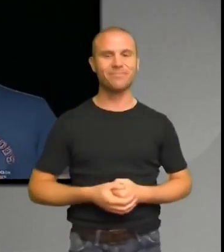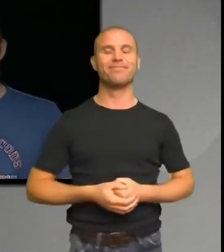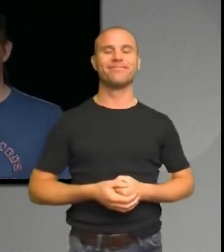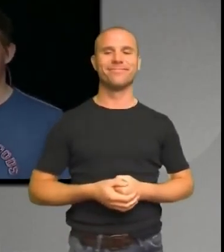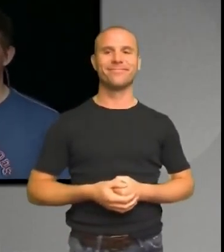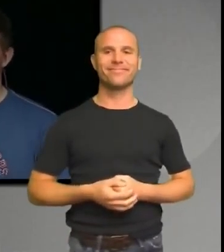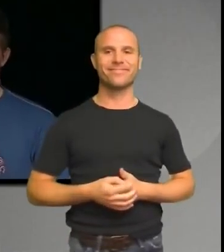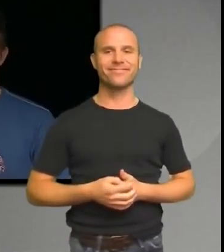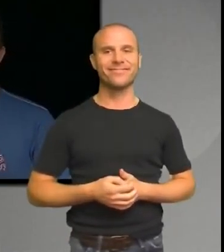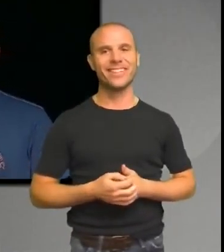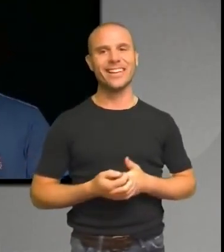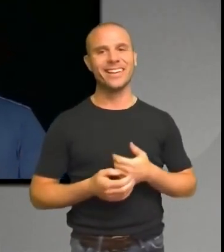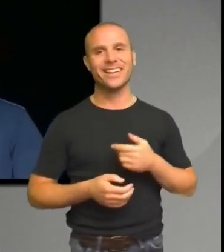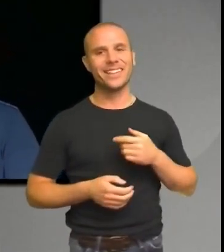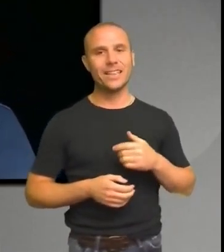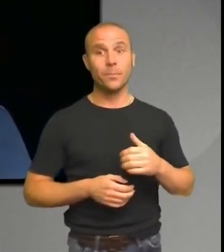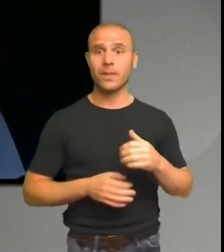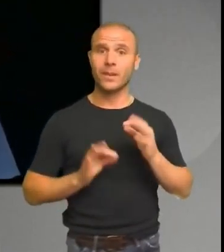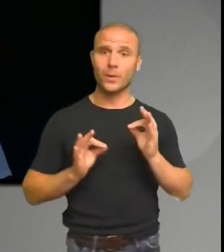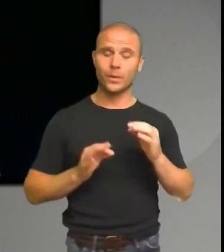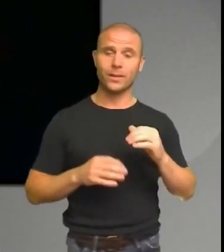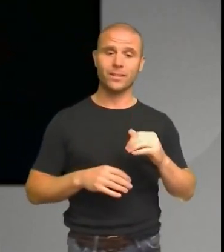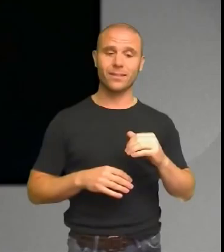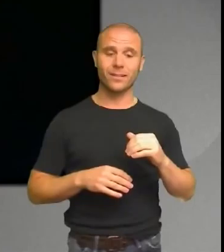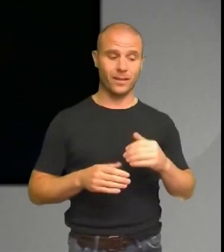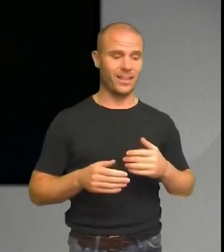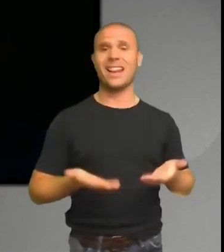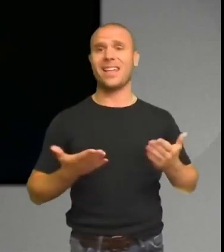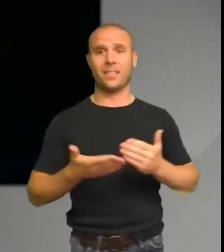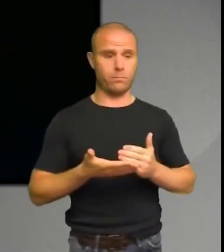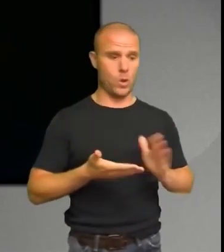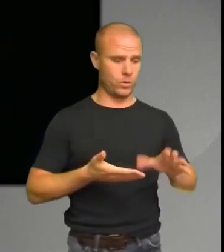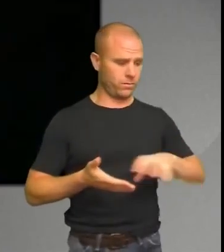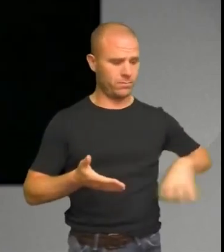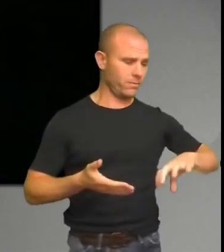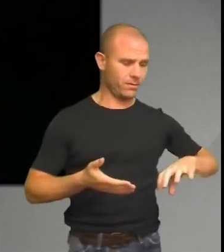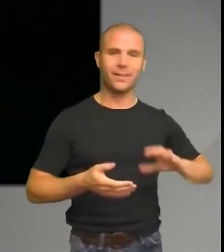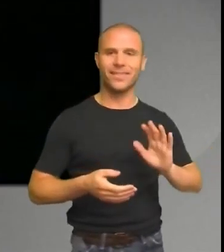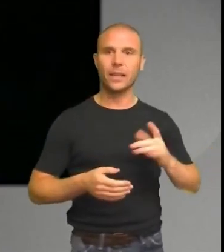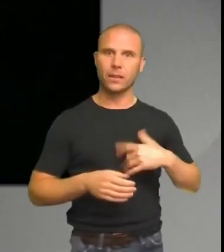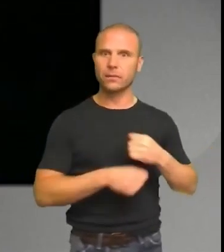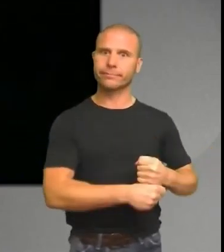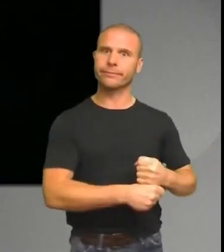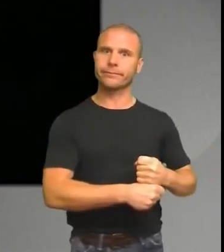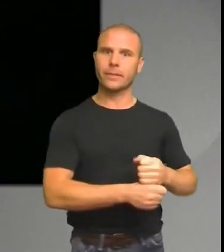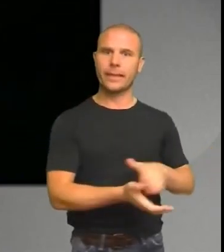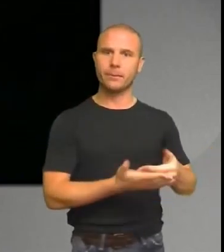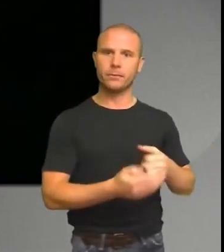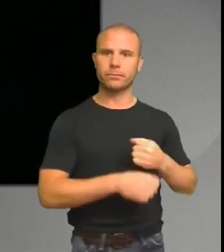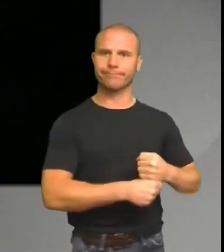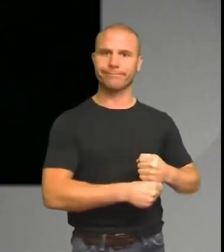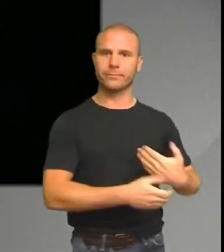Och det blev ju inte så där kul. För det hade ju stelnat. Så att man... Ja, det var inte så där jättekul kan jag säga det.